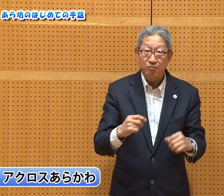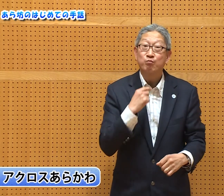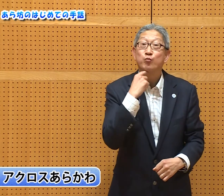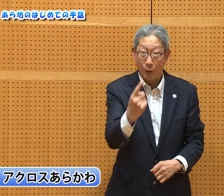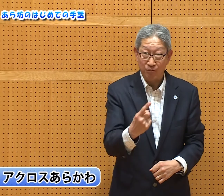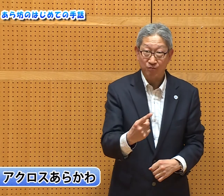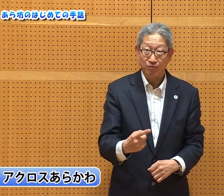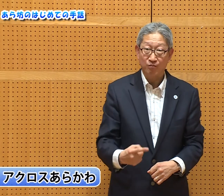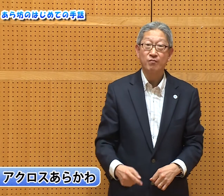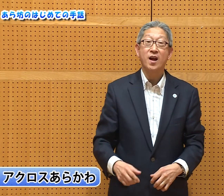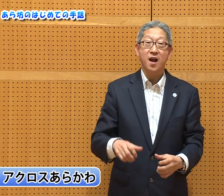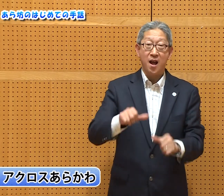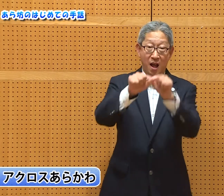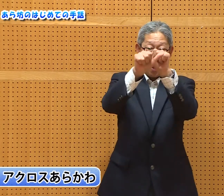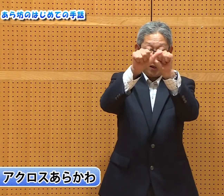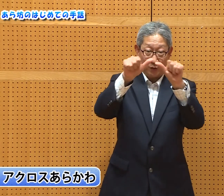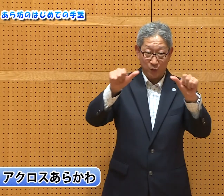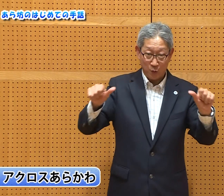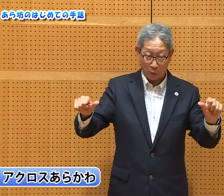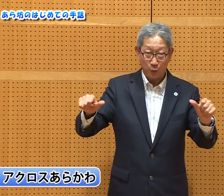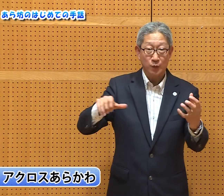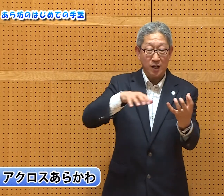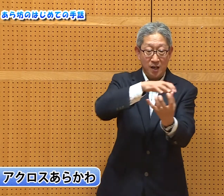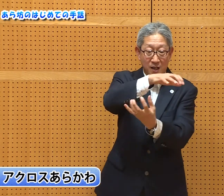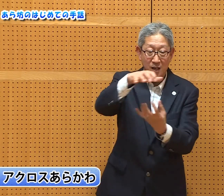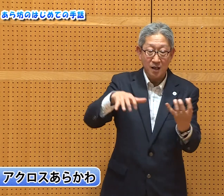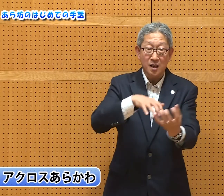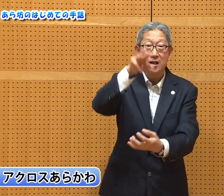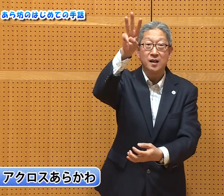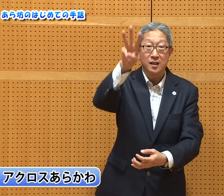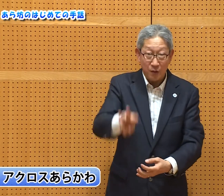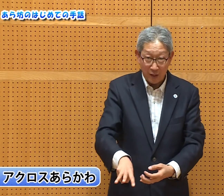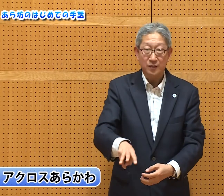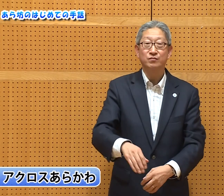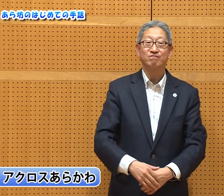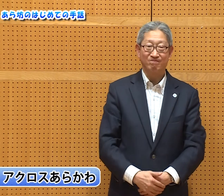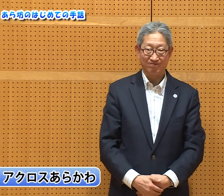。もう一度、アクロス荒川。